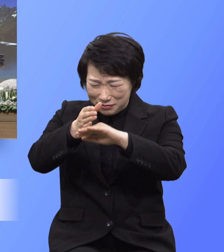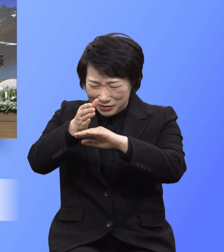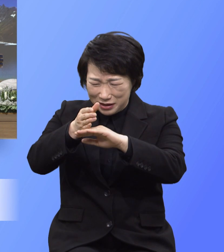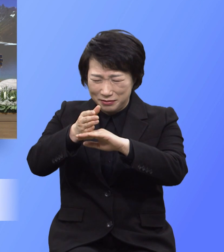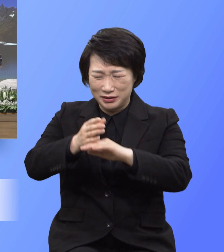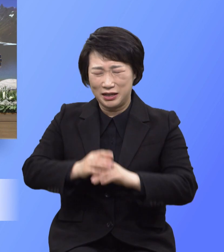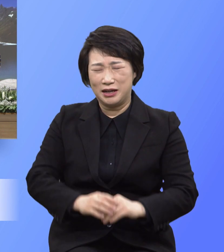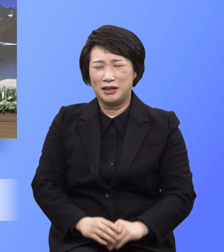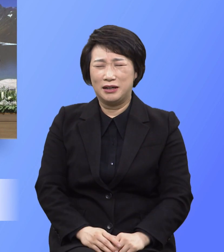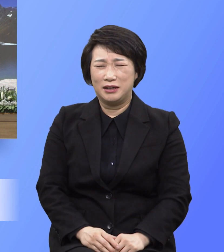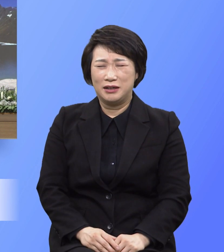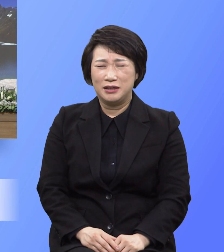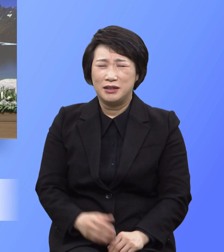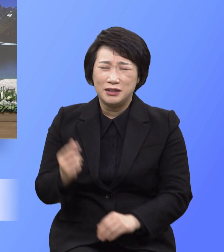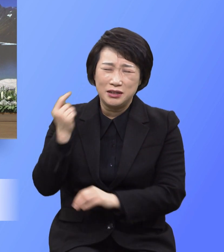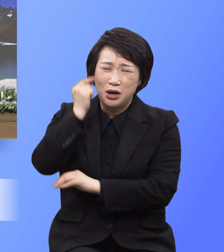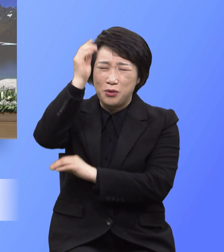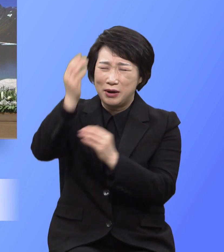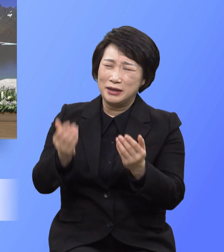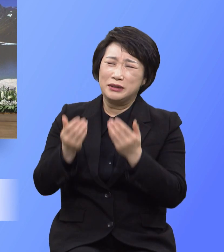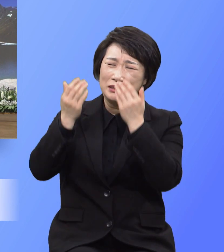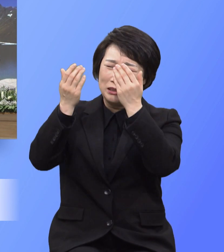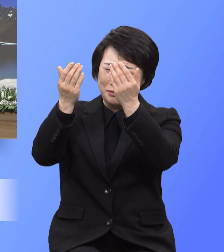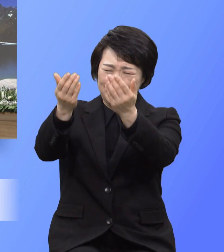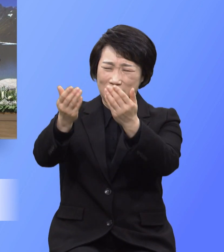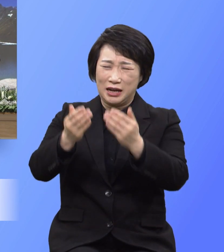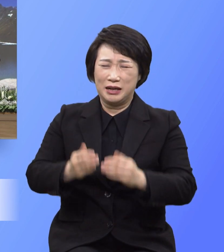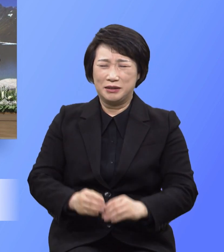감사합니다. 영광 돌립니다.